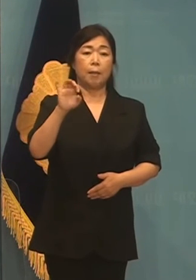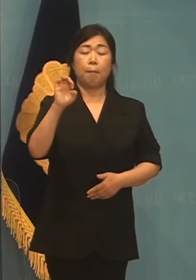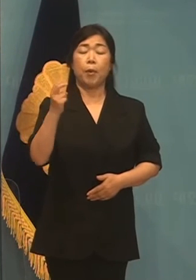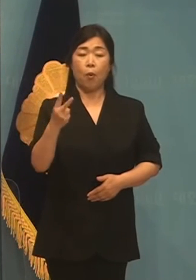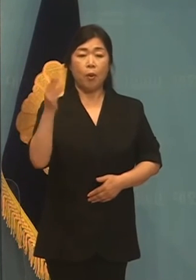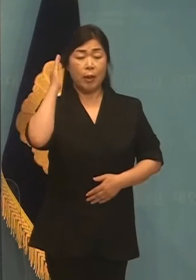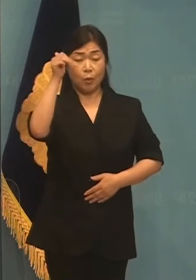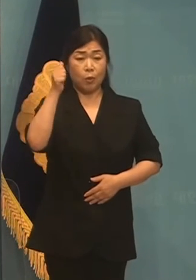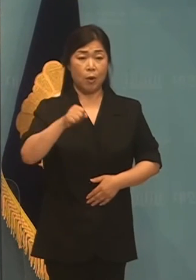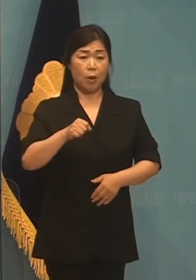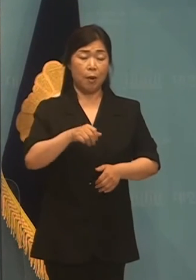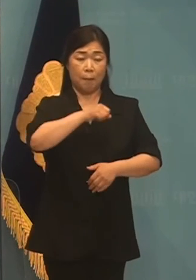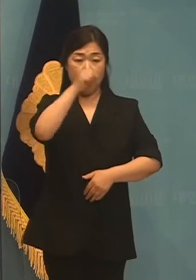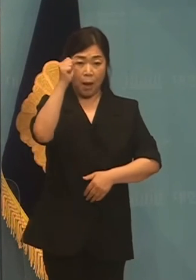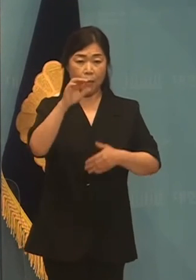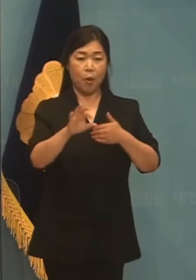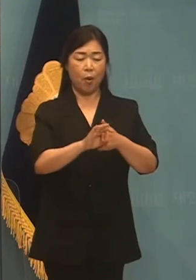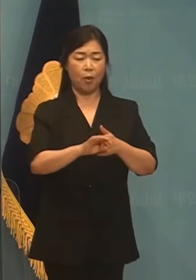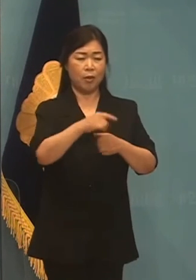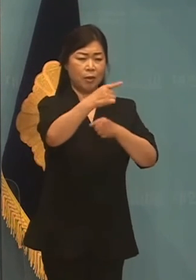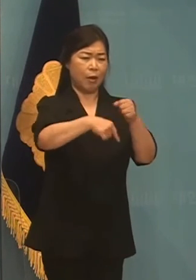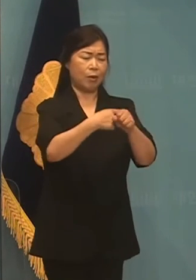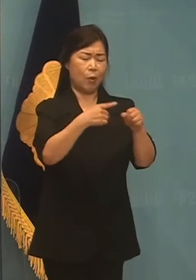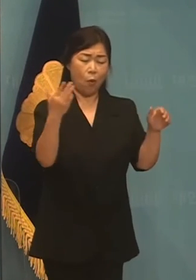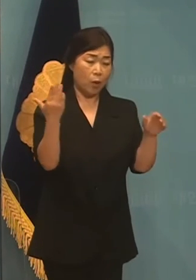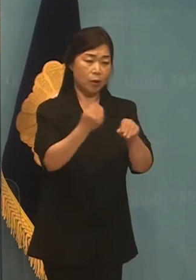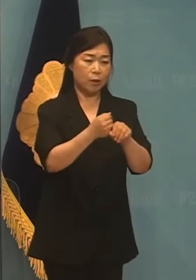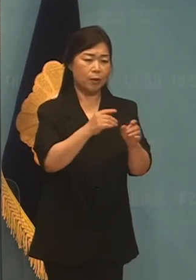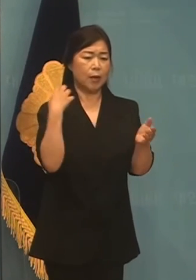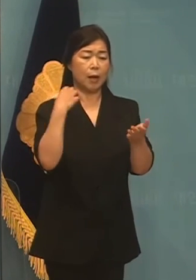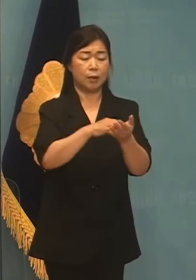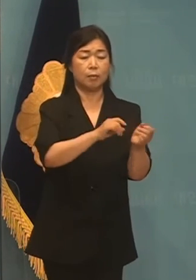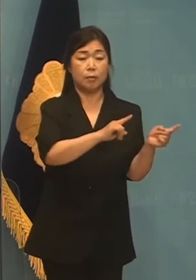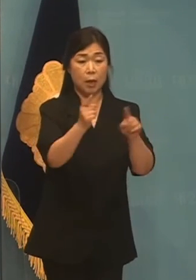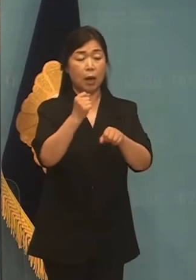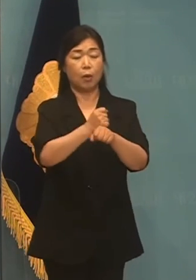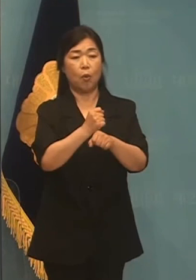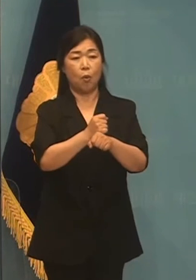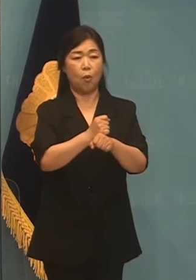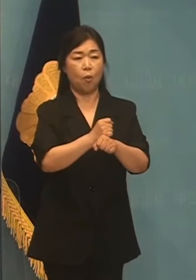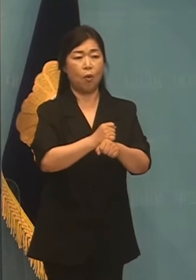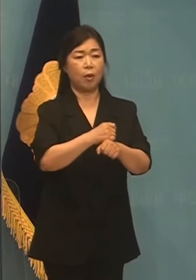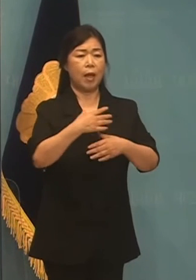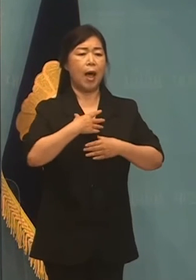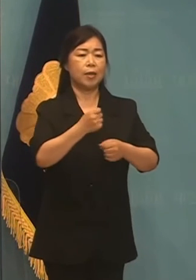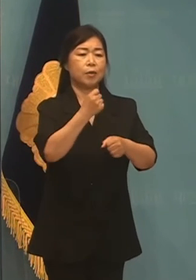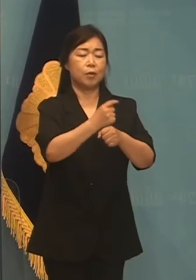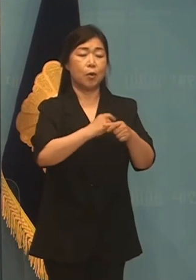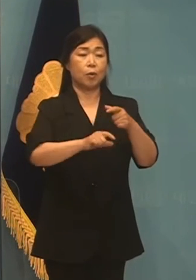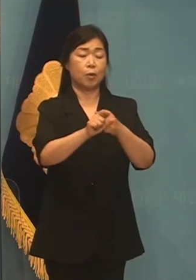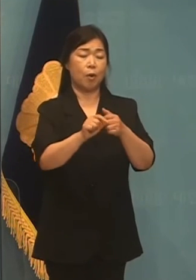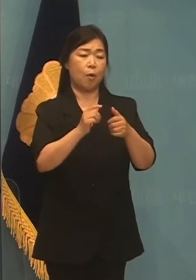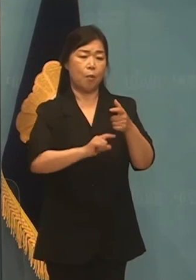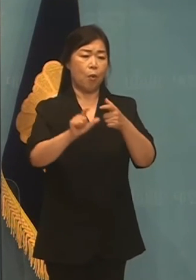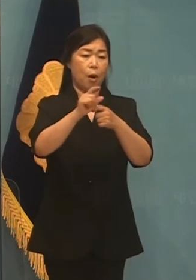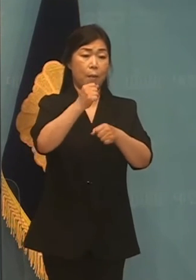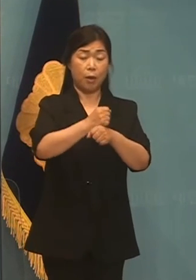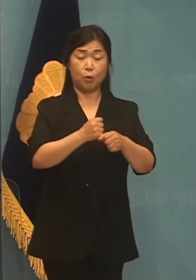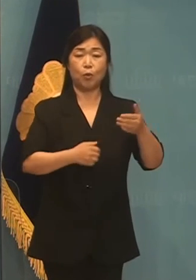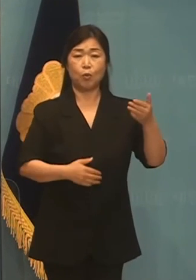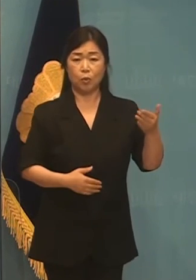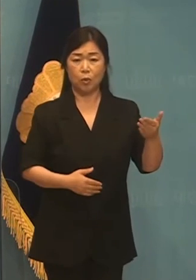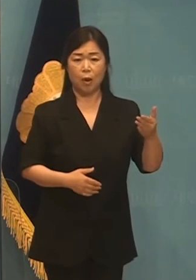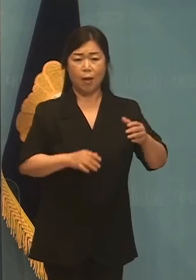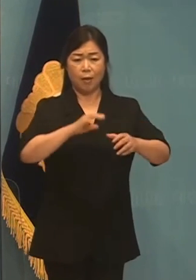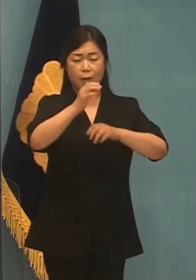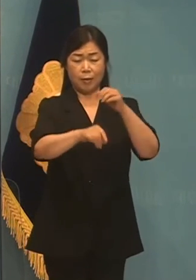되면 탈원전을 전면 철회하고 원자력의 안전성을 훨씬 더 보강하여